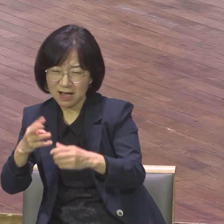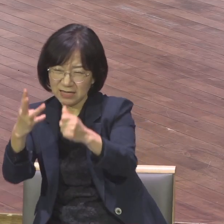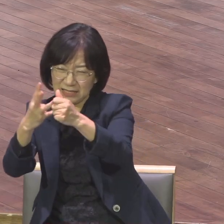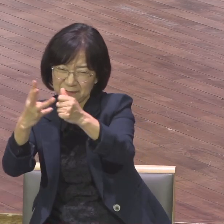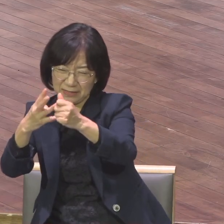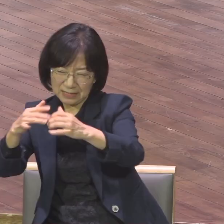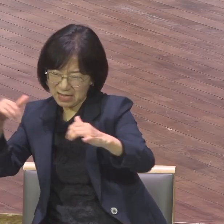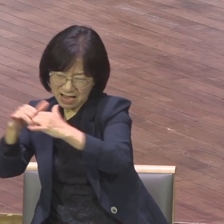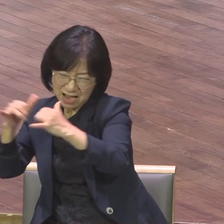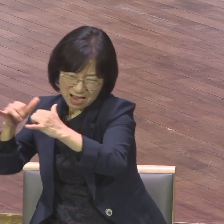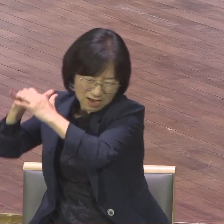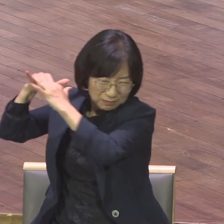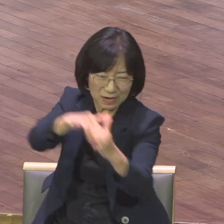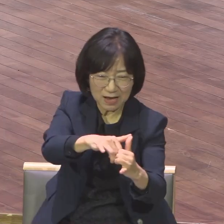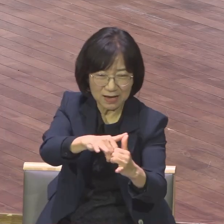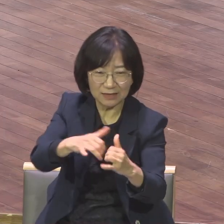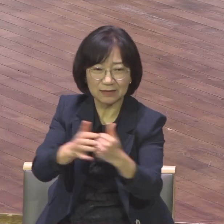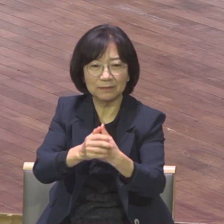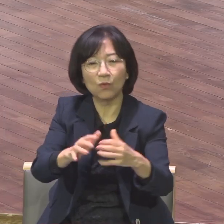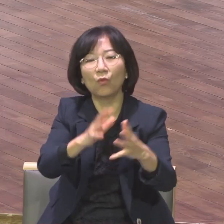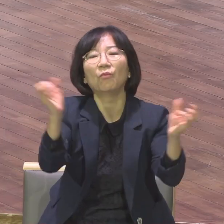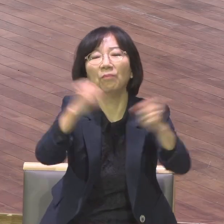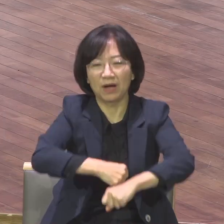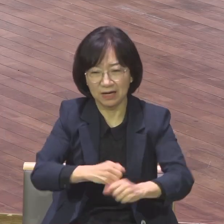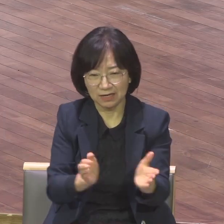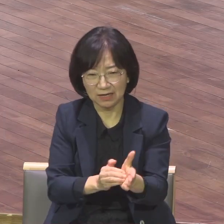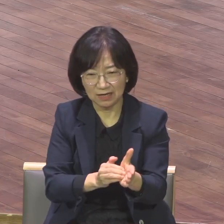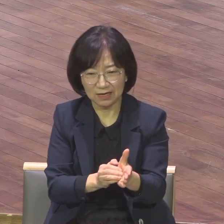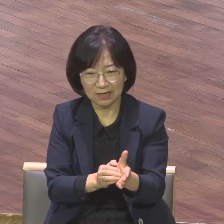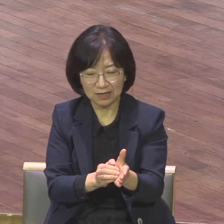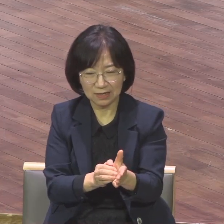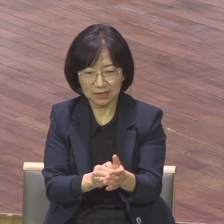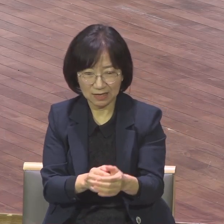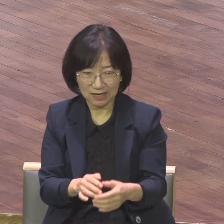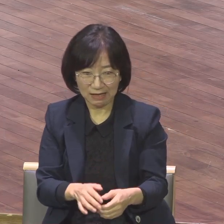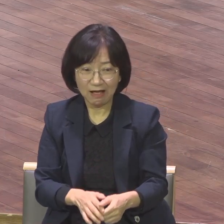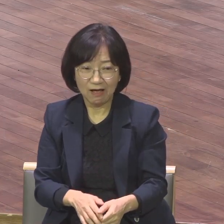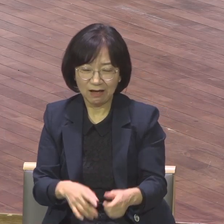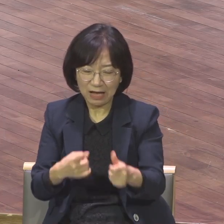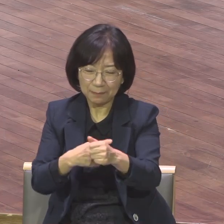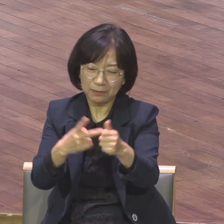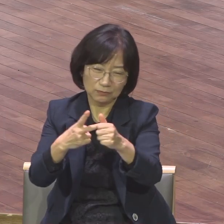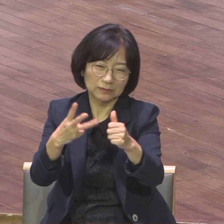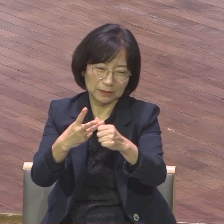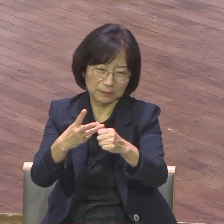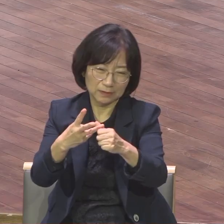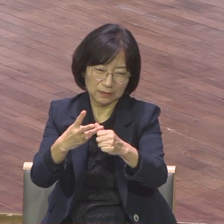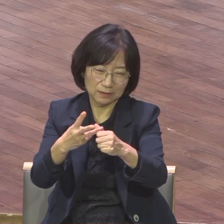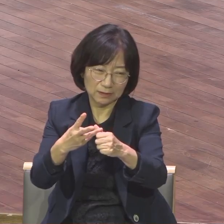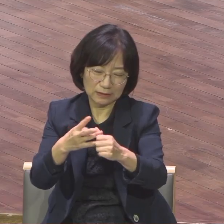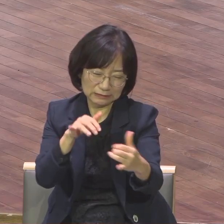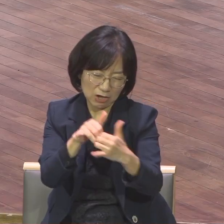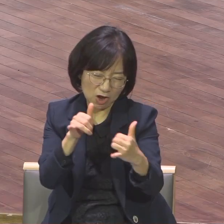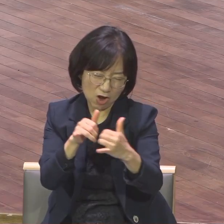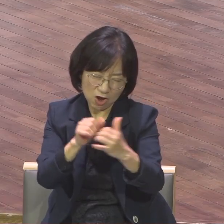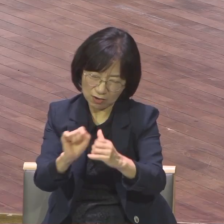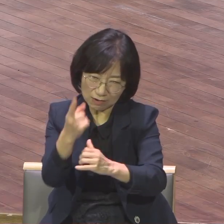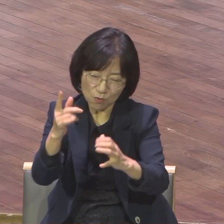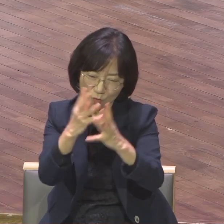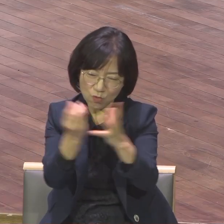해가지고 예루살렘을 완전히 그렇게 멸망을 당하게 됩니다. 자, 오늘 본문은